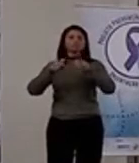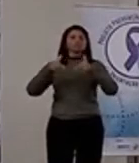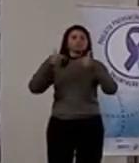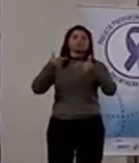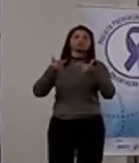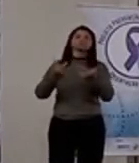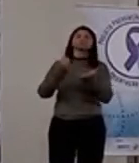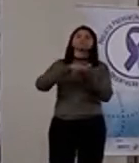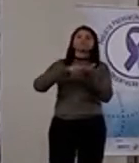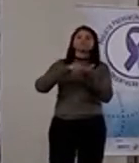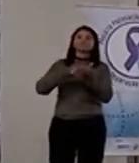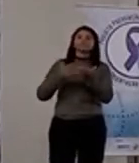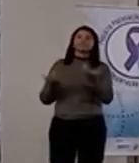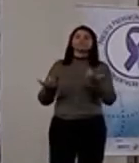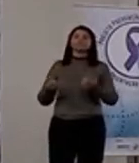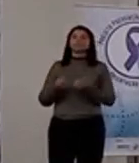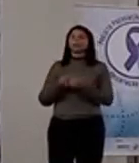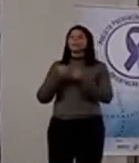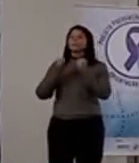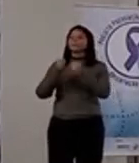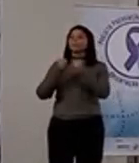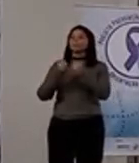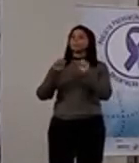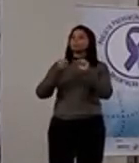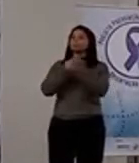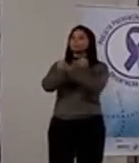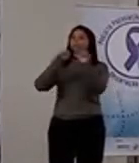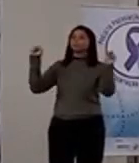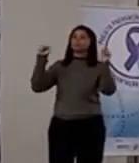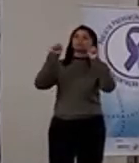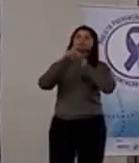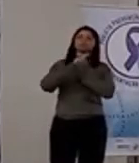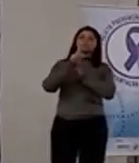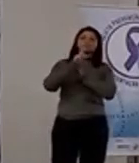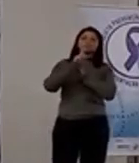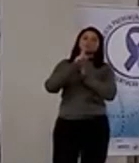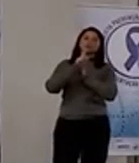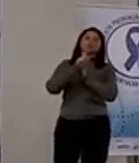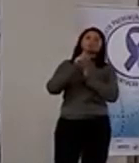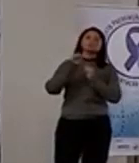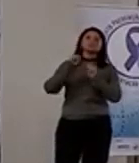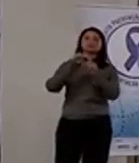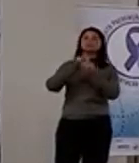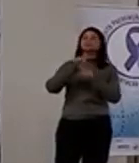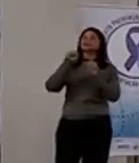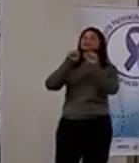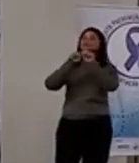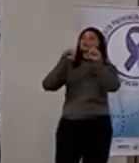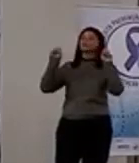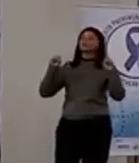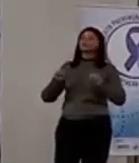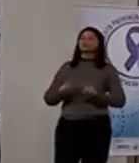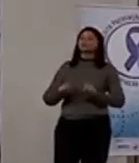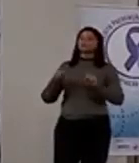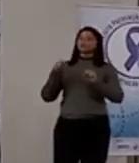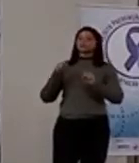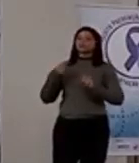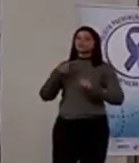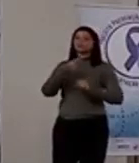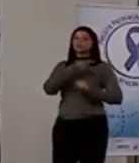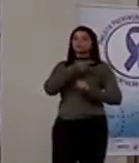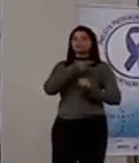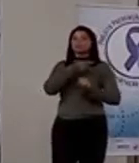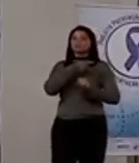impossível. O que não pode, eu acho, é a pessoa do sistema de saúde também, não sei se tem alguém que trabalha aqui com gestantes, né? Eu vejo muitas